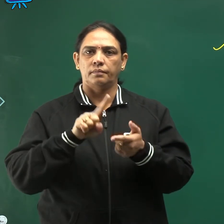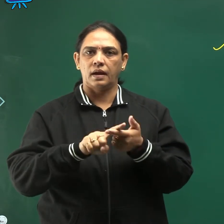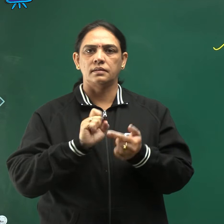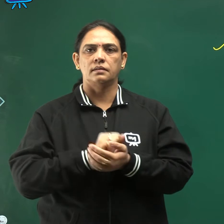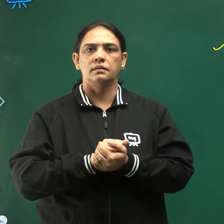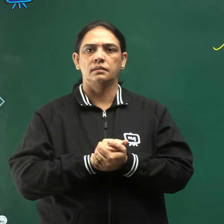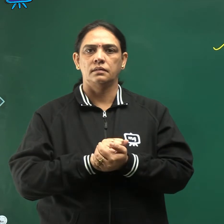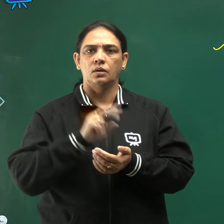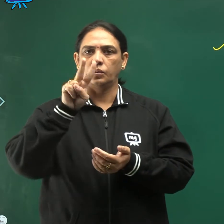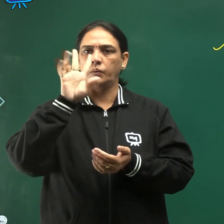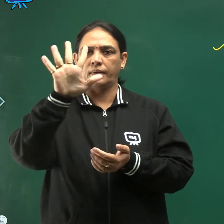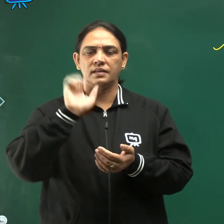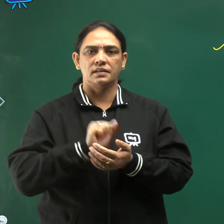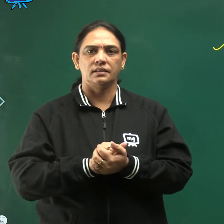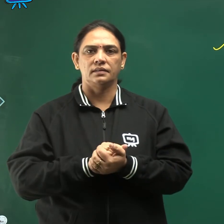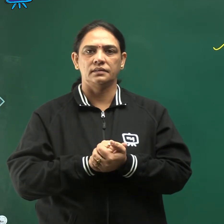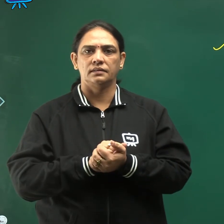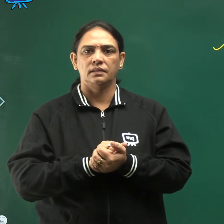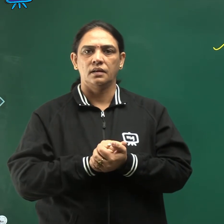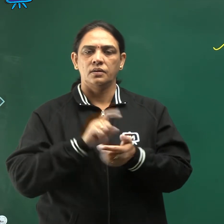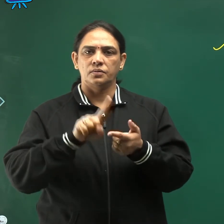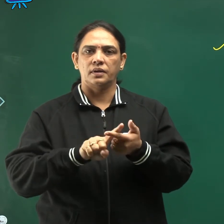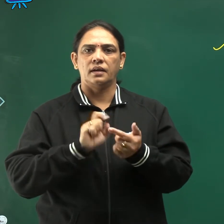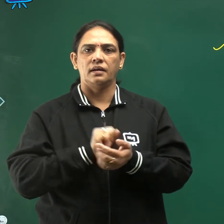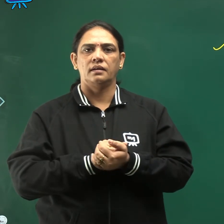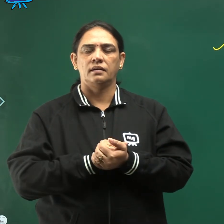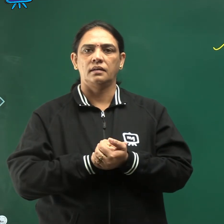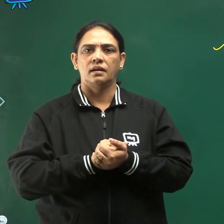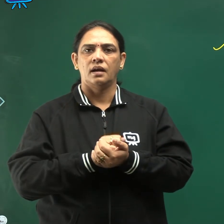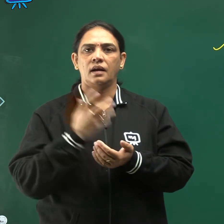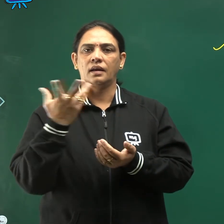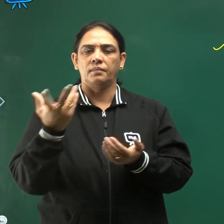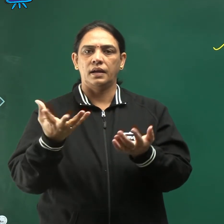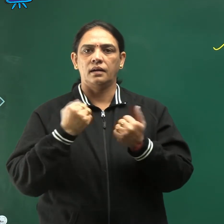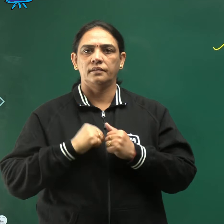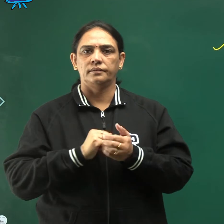प्लस 25, जोड़ेंगे क्या मिला